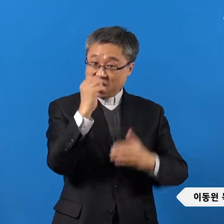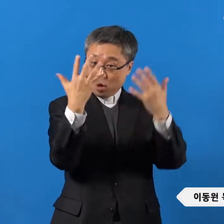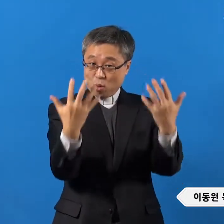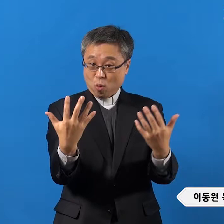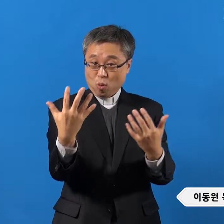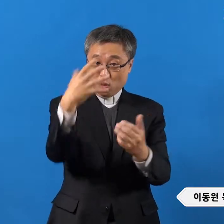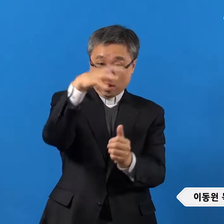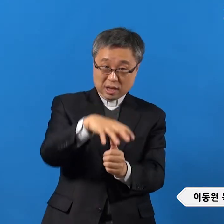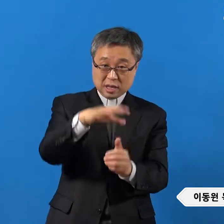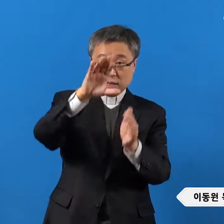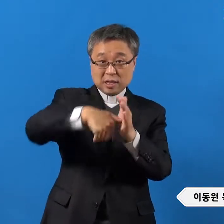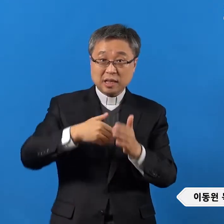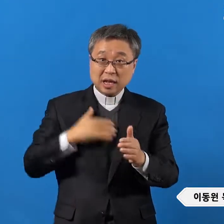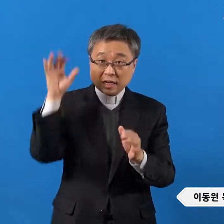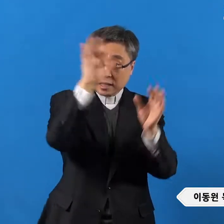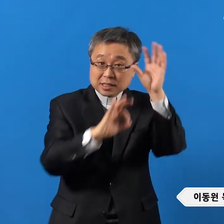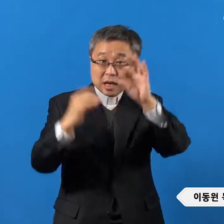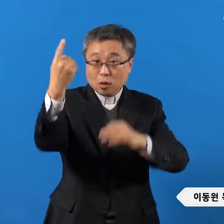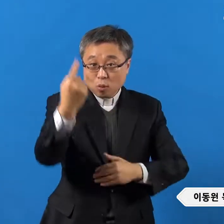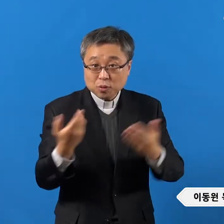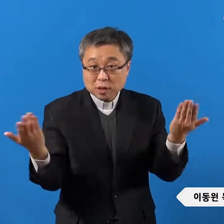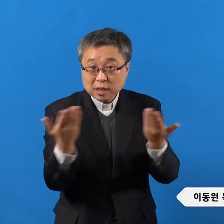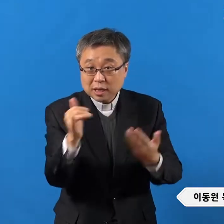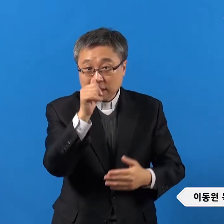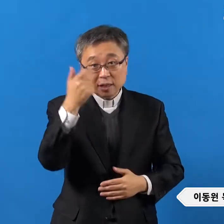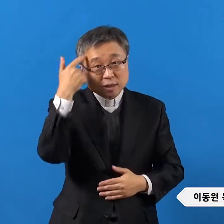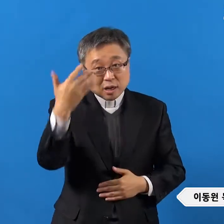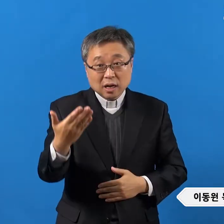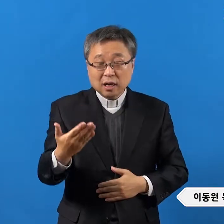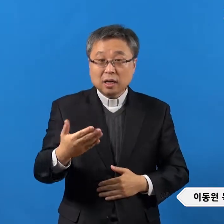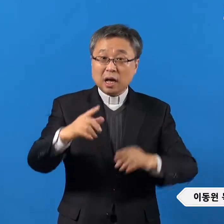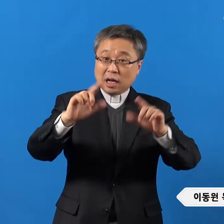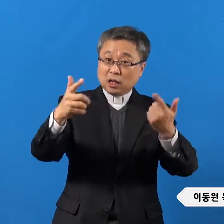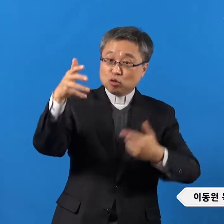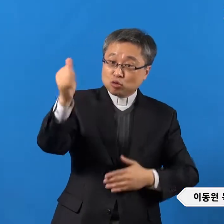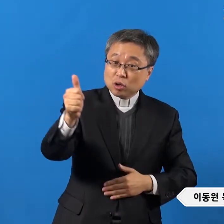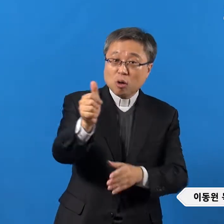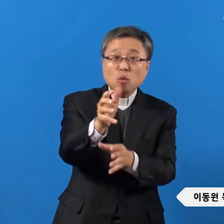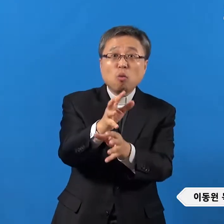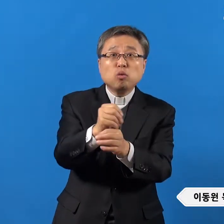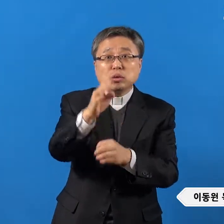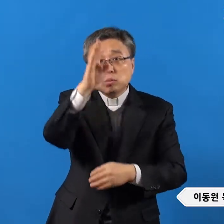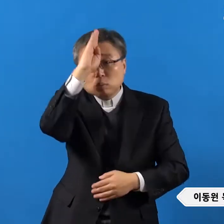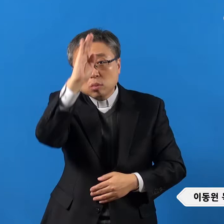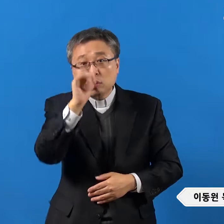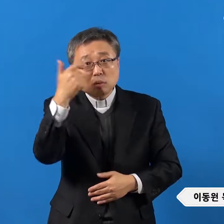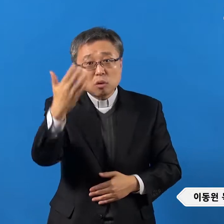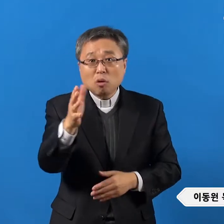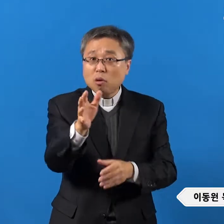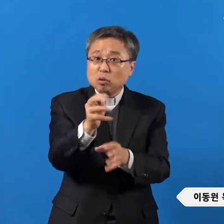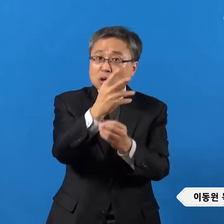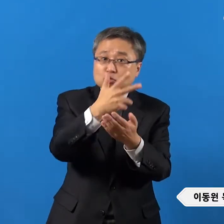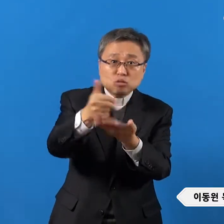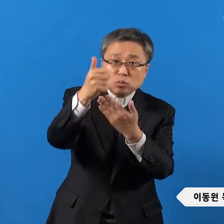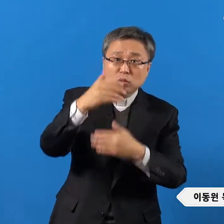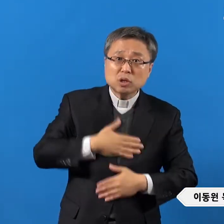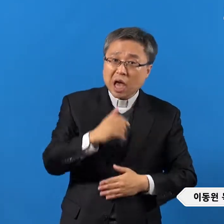때 나를 찾아온 일이 있니? 아니, 주님이 언제 병들었고 주님이 언제 감옥에 가셨단